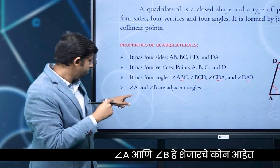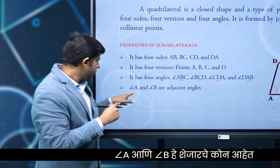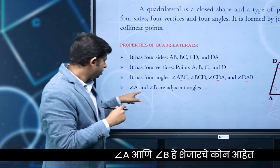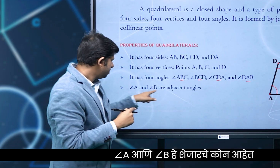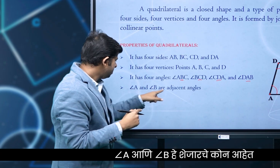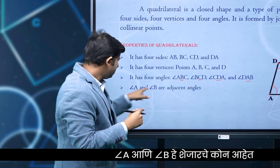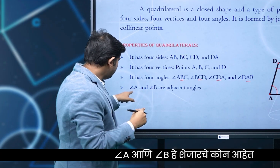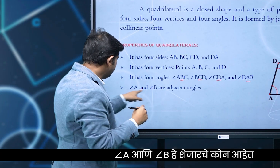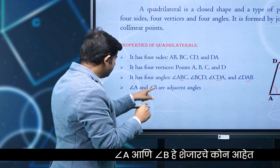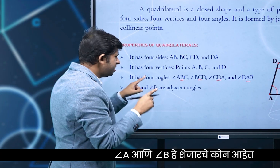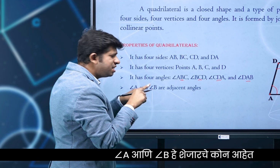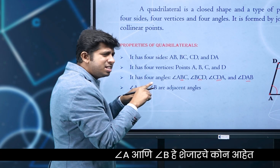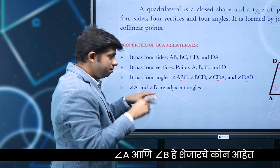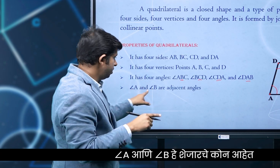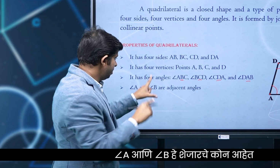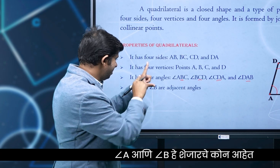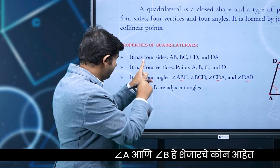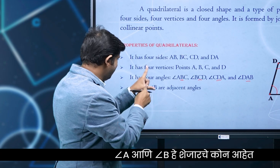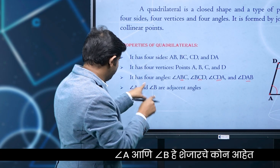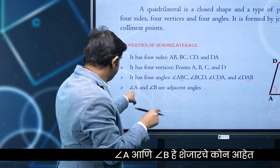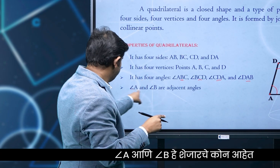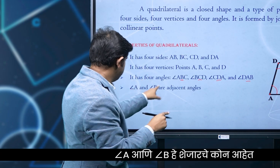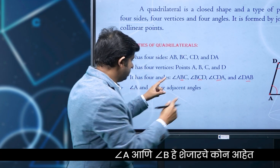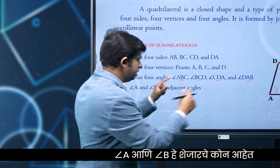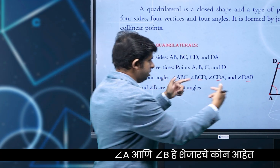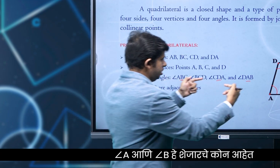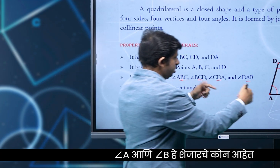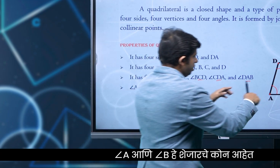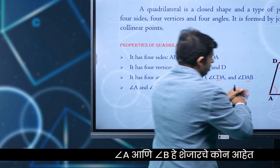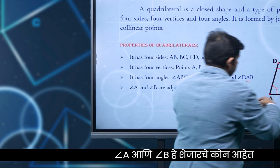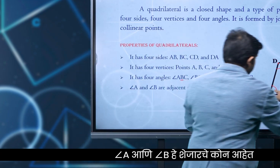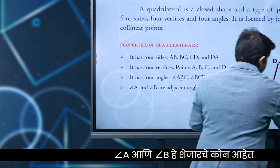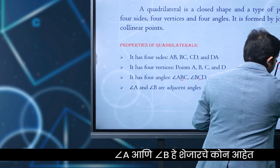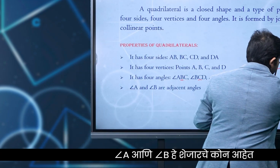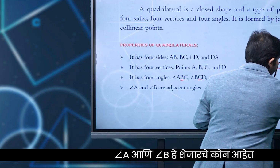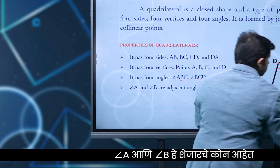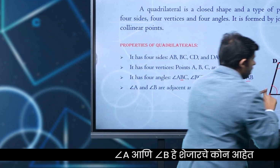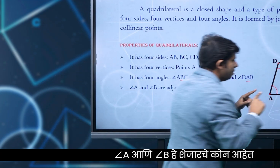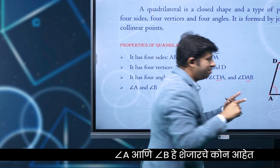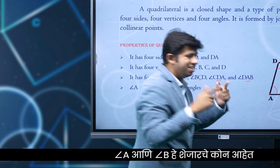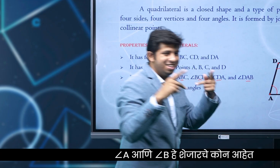अँगल आणि अँगल ए बी हे शेजारचे कोन आहेत.